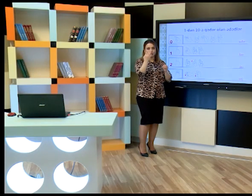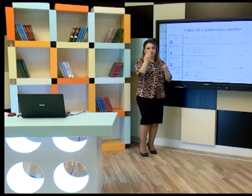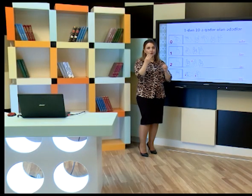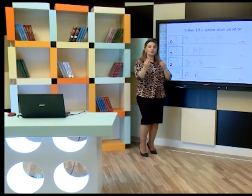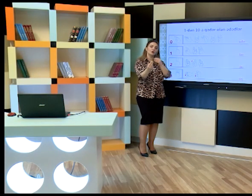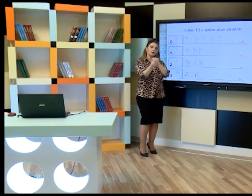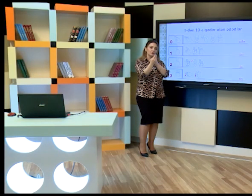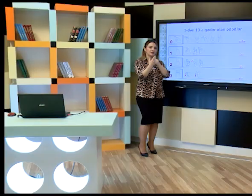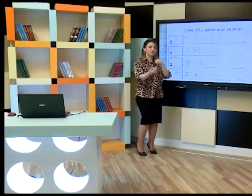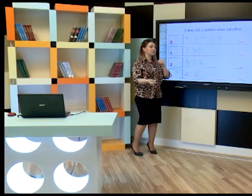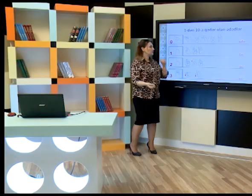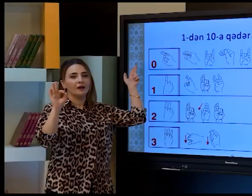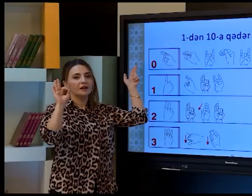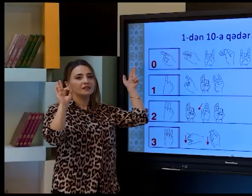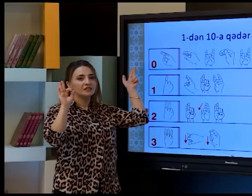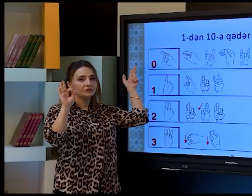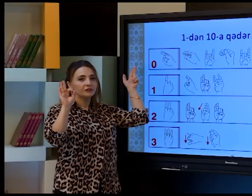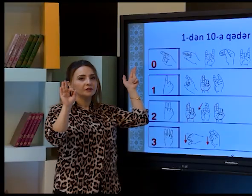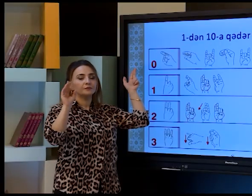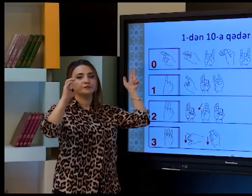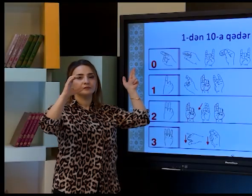oxunuşunu öyrənək. 0